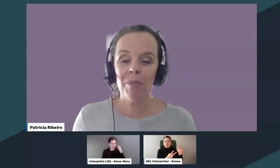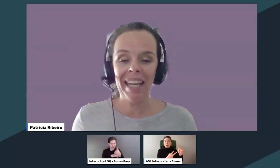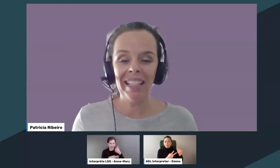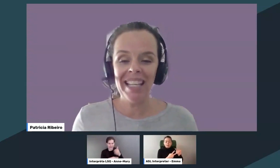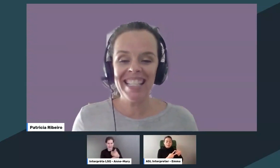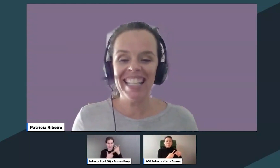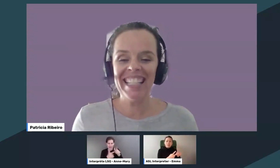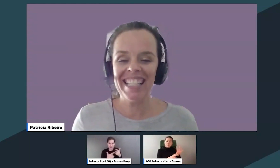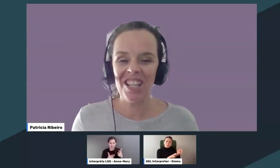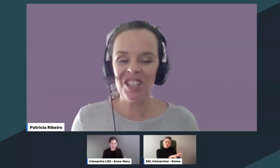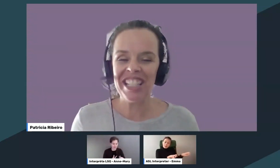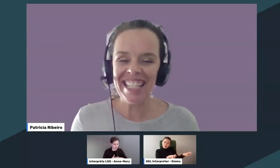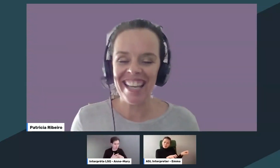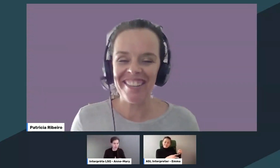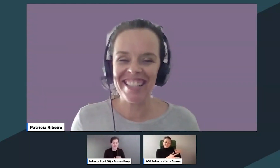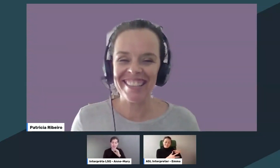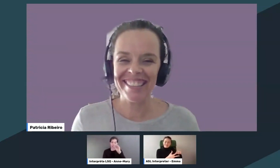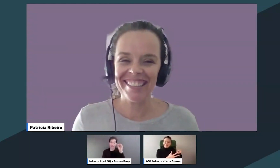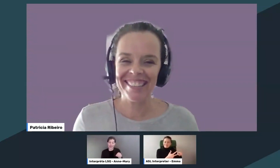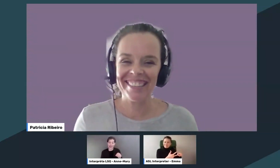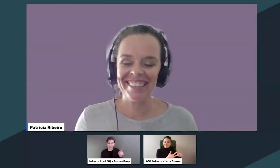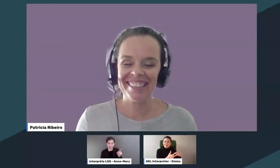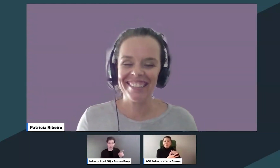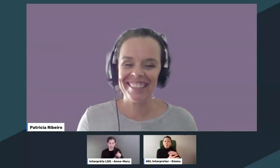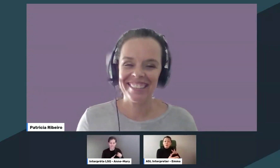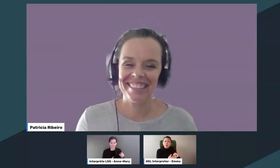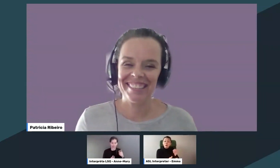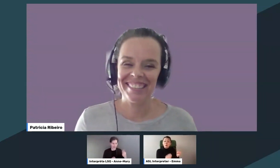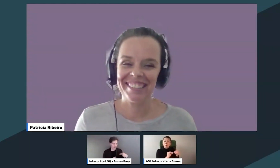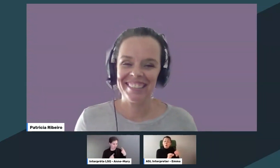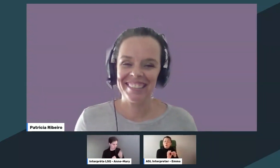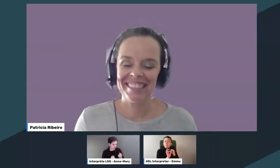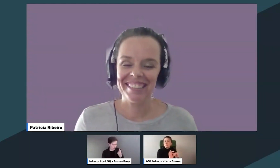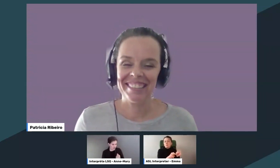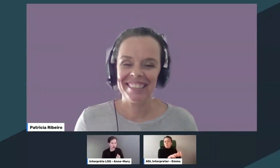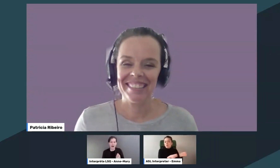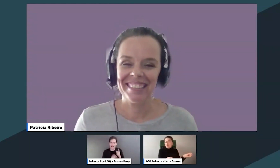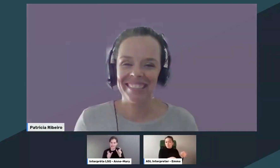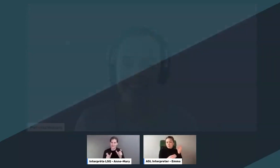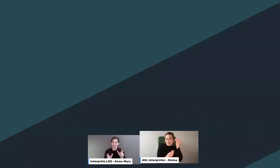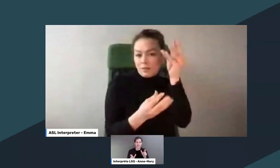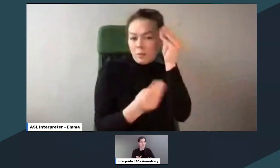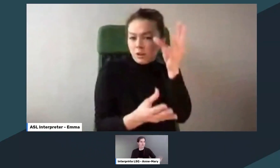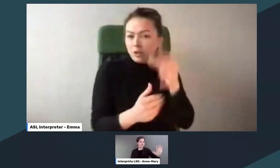Merek et Erika Canto. Vous pouvez en apprendre davantage sur les panélistes dans les détails de la session.